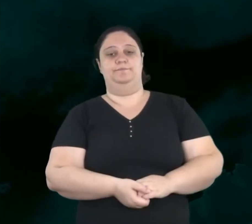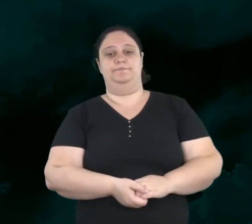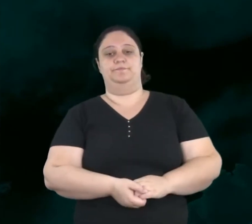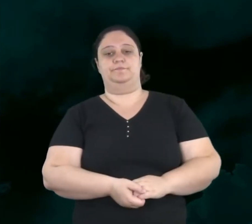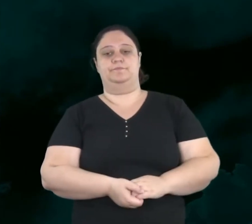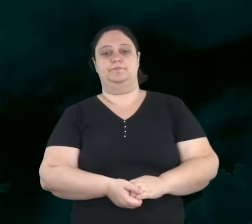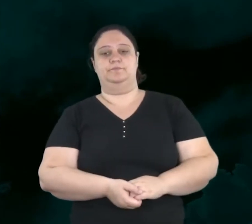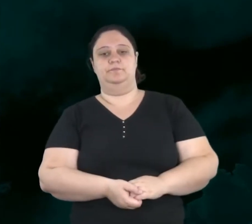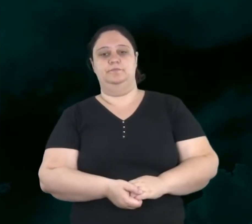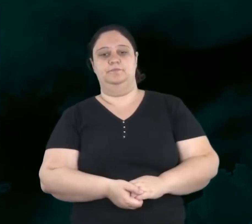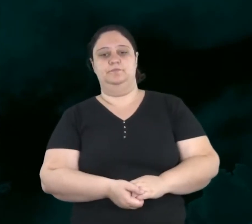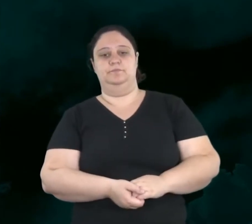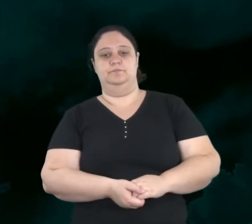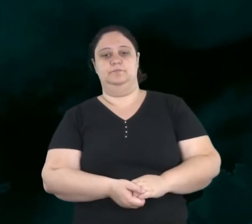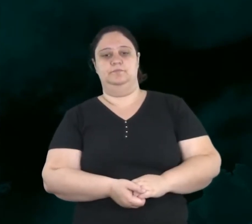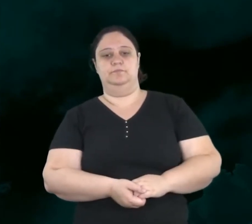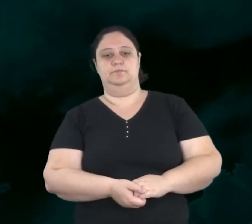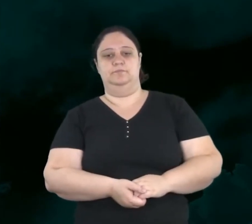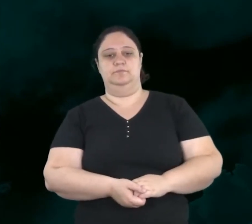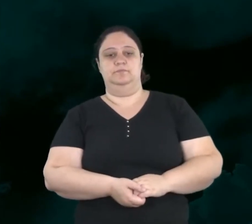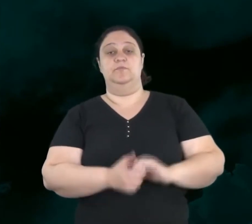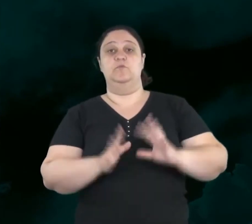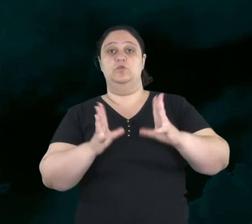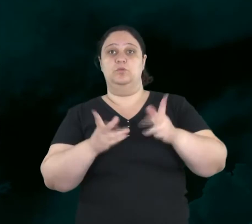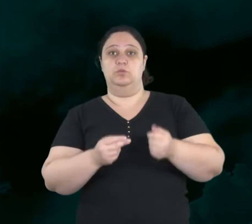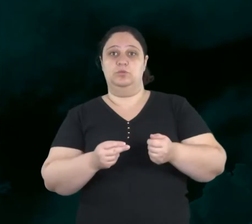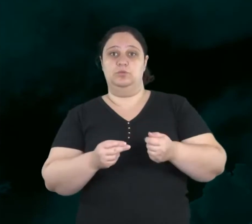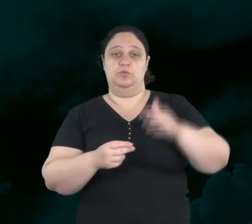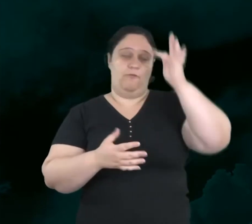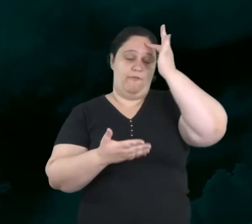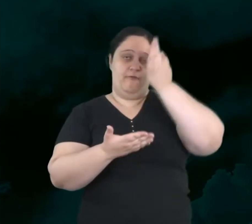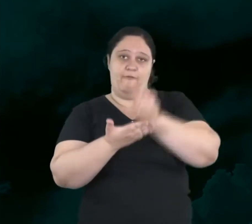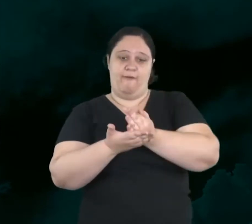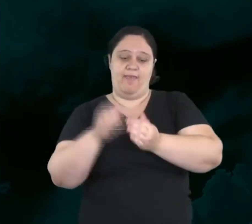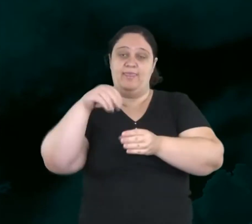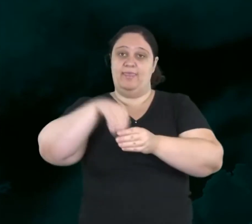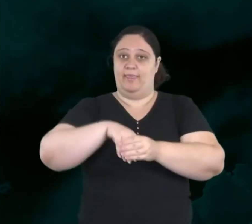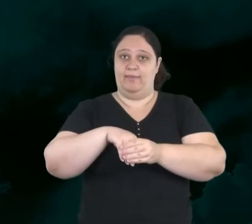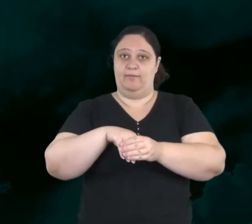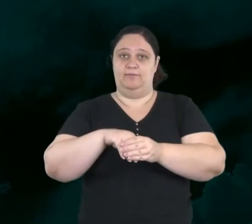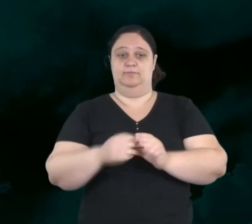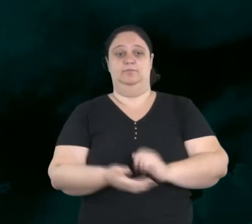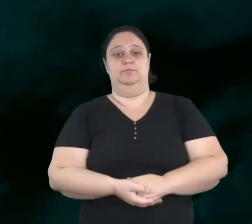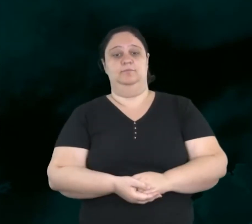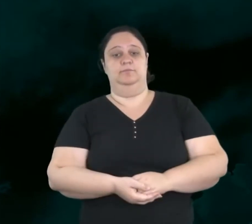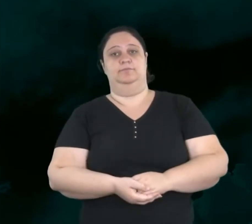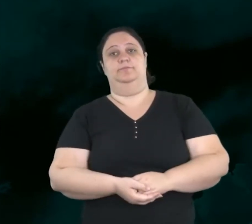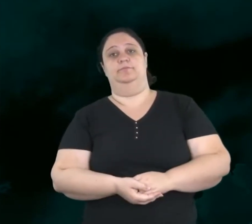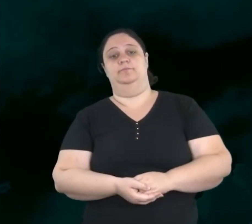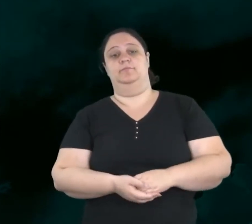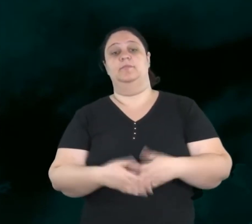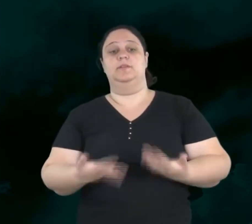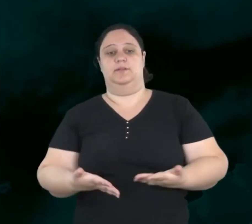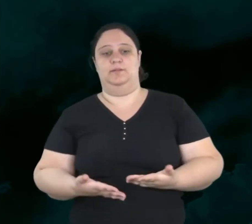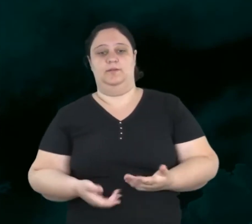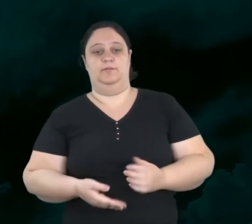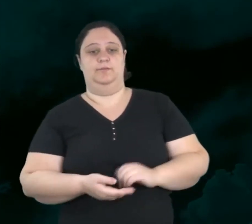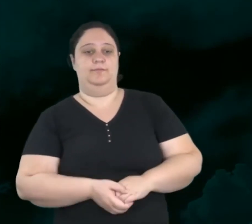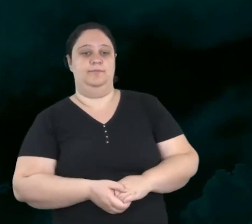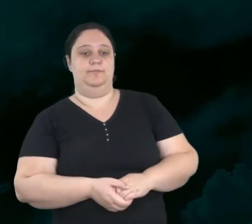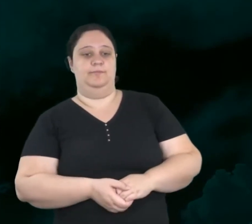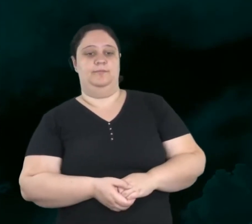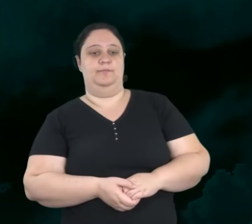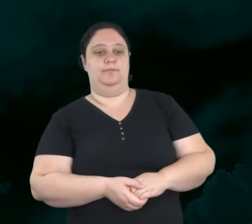e estão todas na fé. E a fé é o próprio Filho de Deus. Então, através